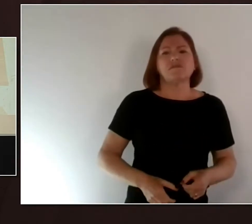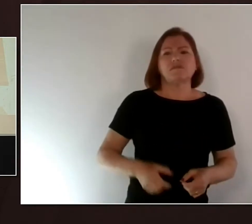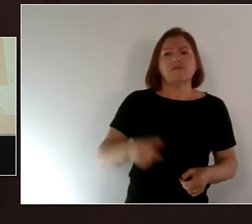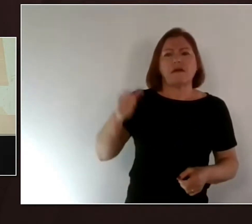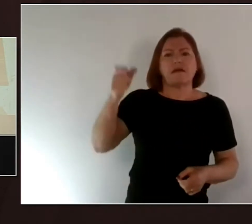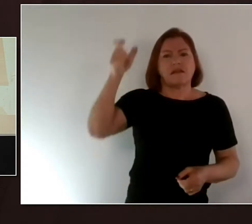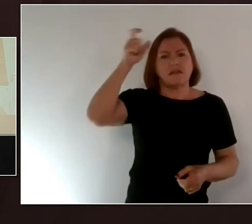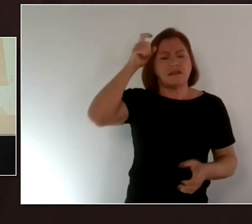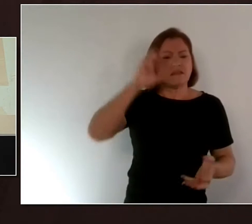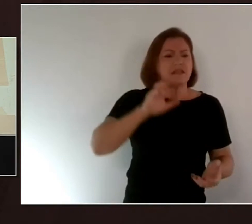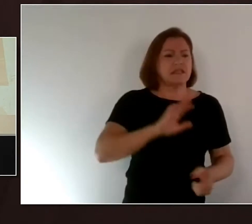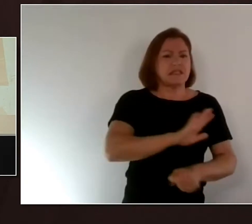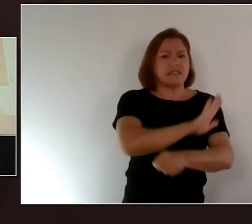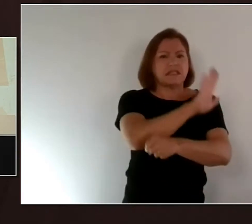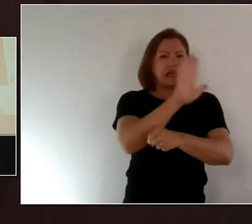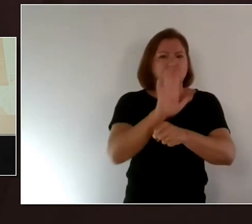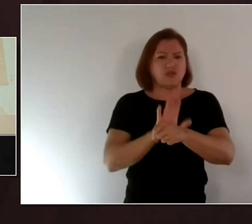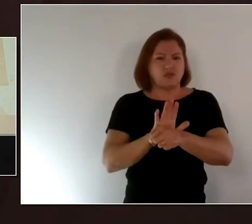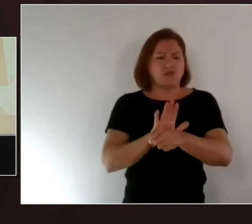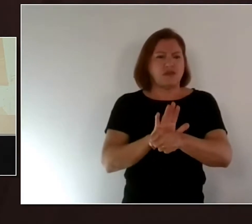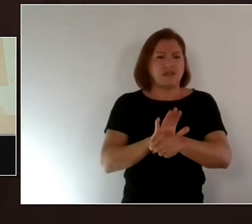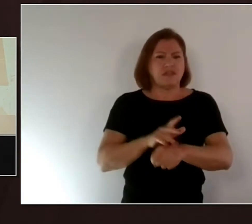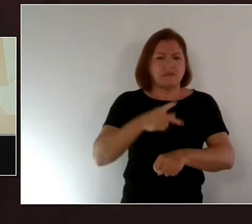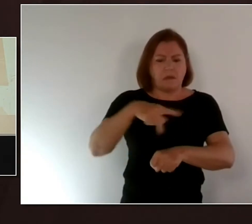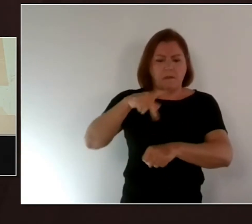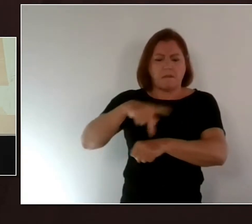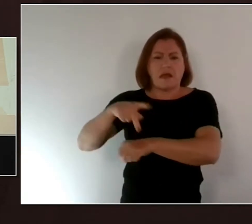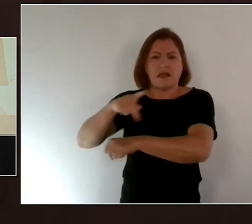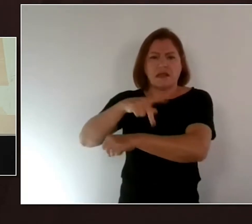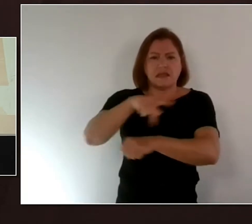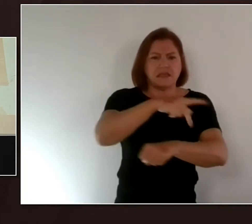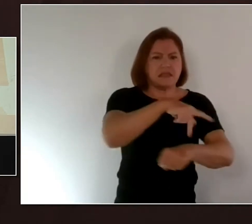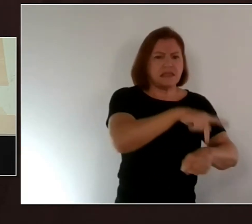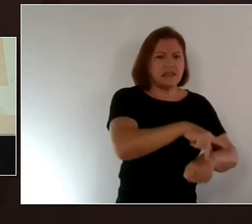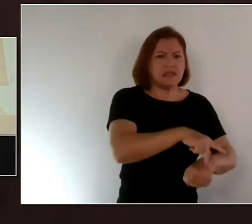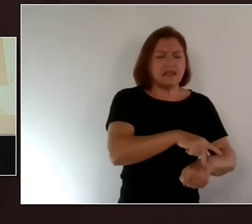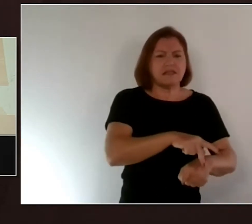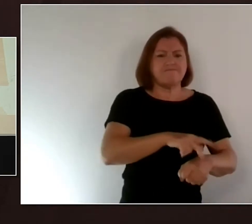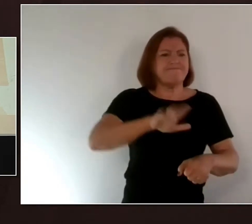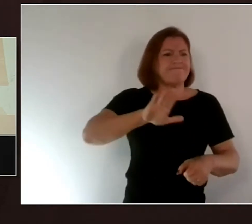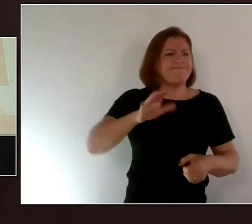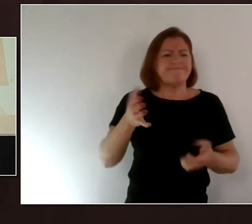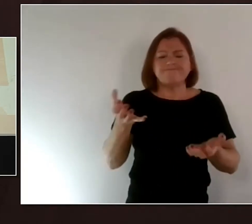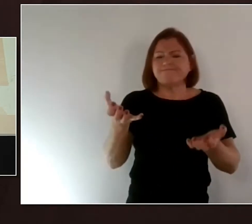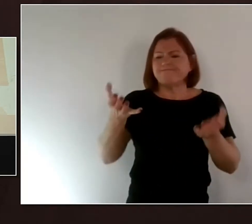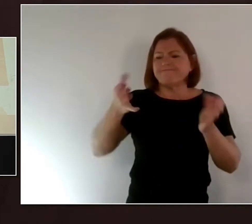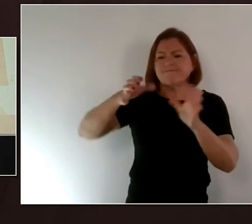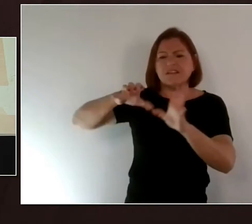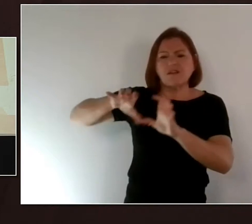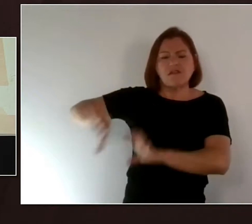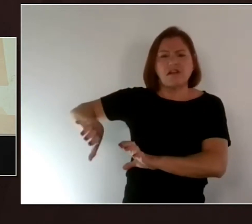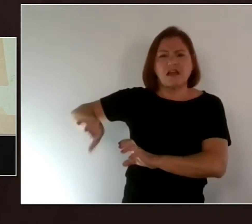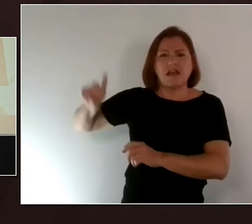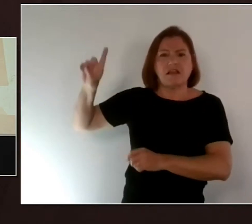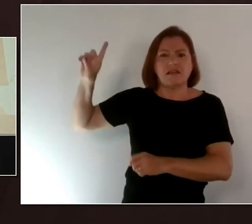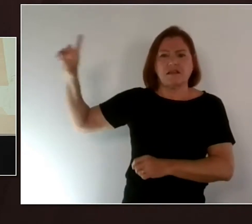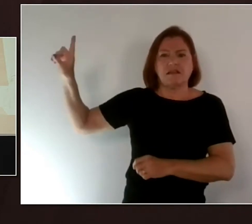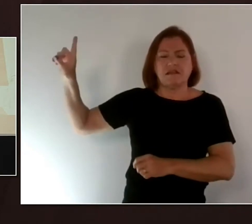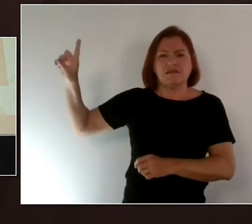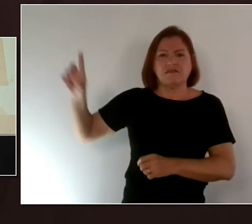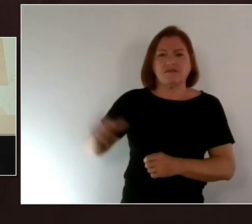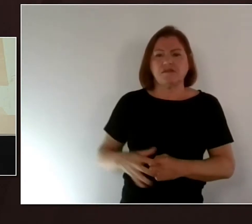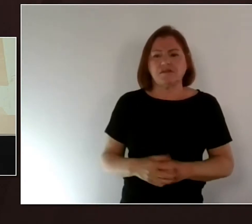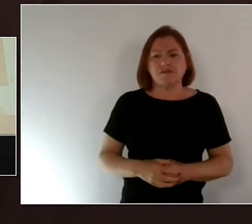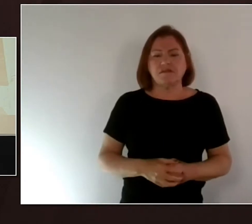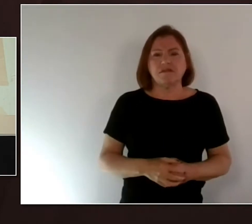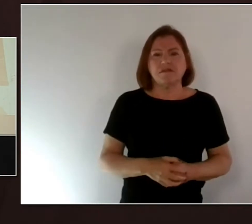essas nações se opõem a Deus. Tá? Porque se enfurecem os gentios e os povos imaginam coisas vãs,